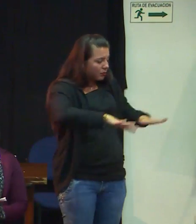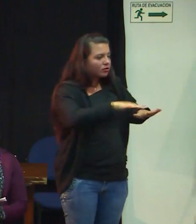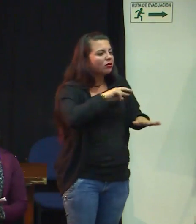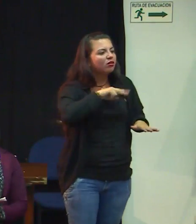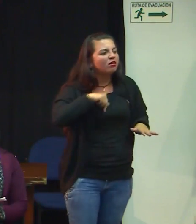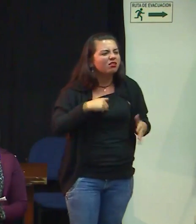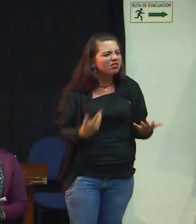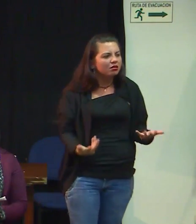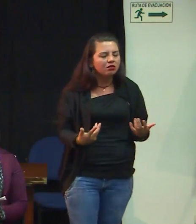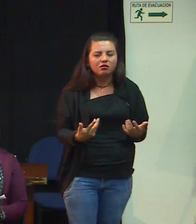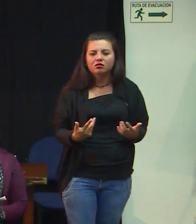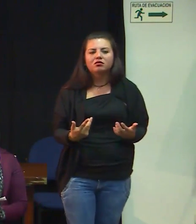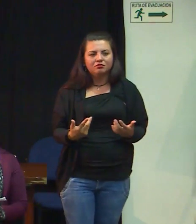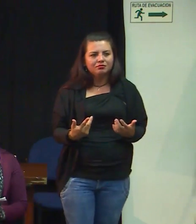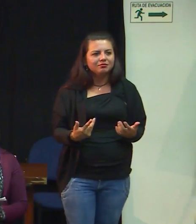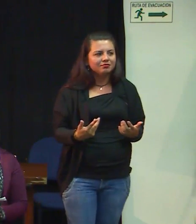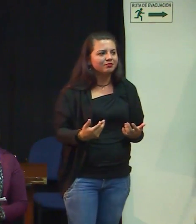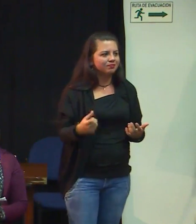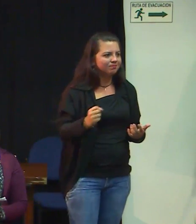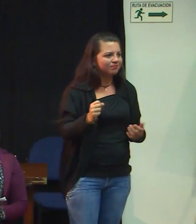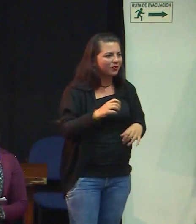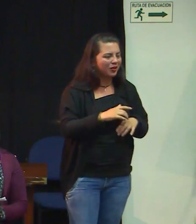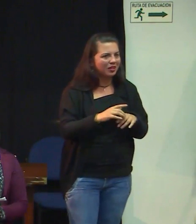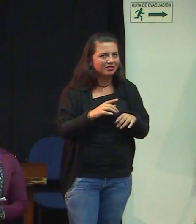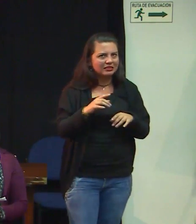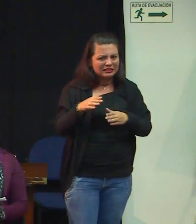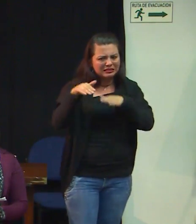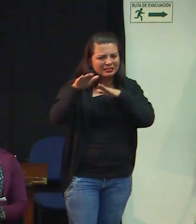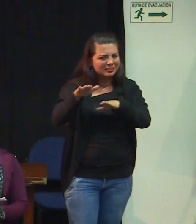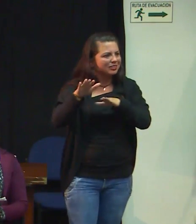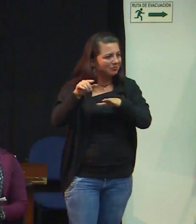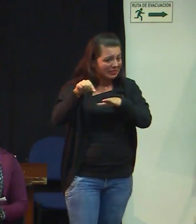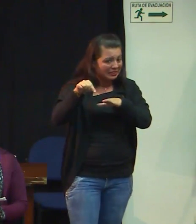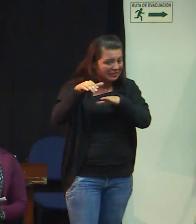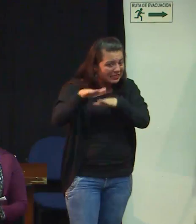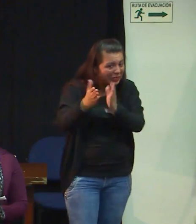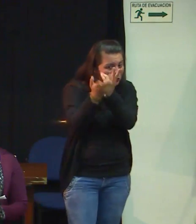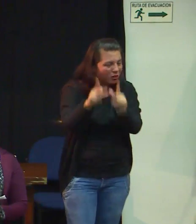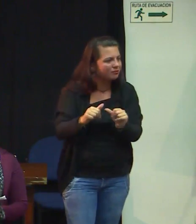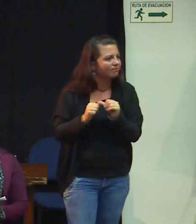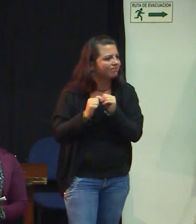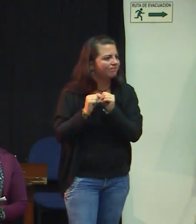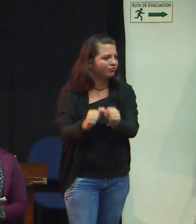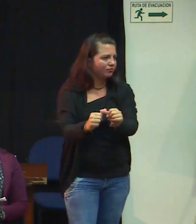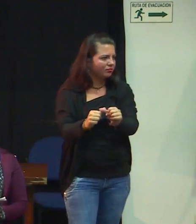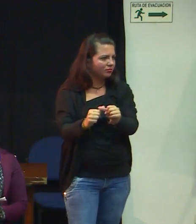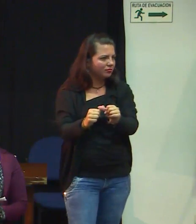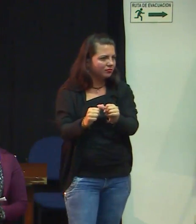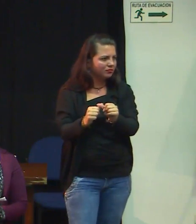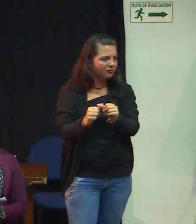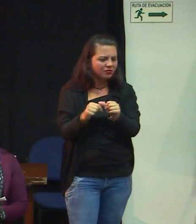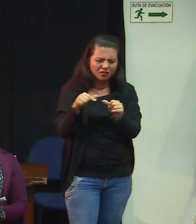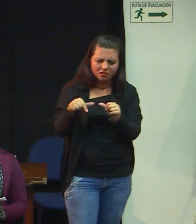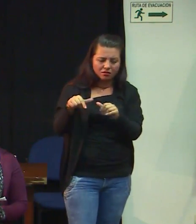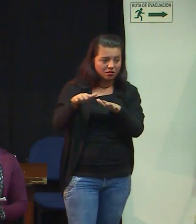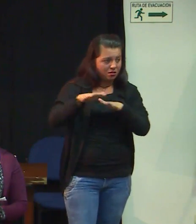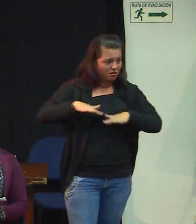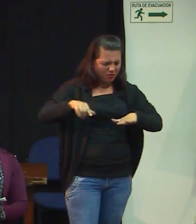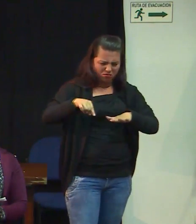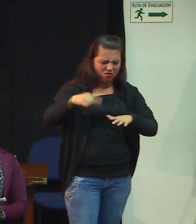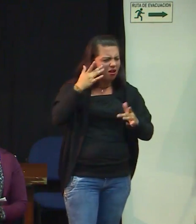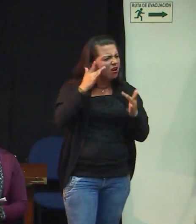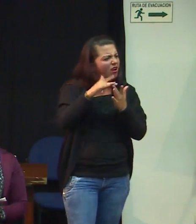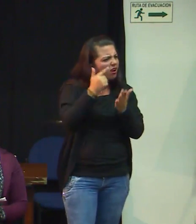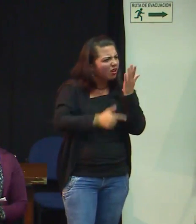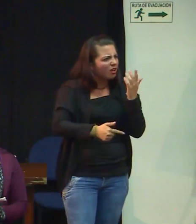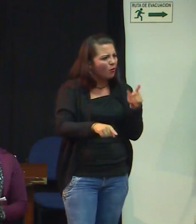que hemos dicho, hay que mantener la representación estudiantil como un espacio de vocería, de